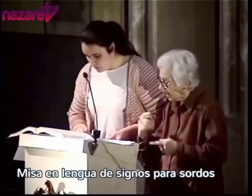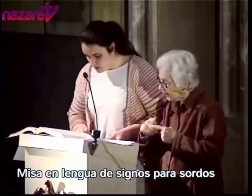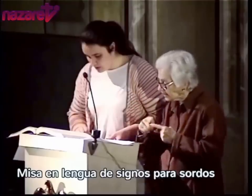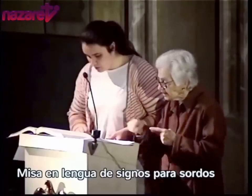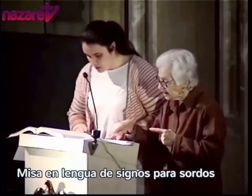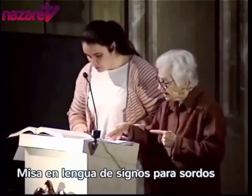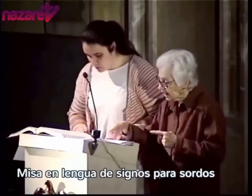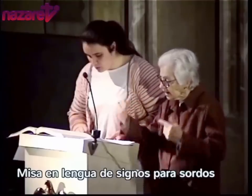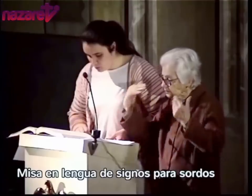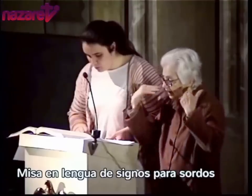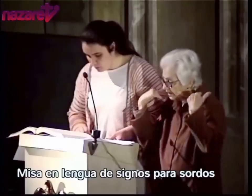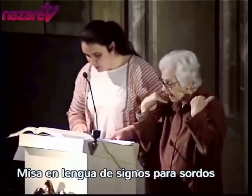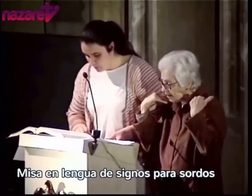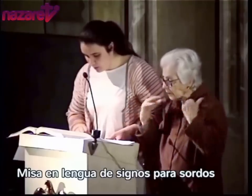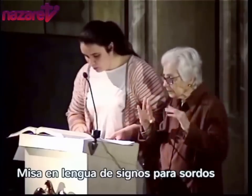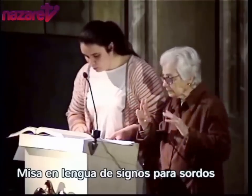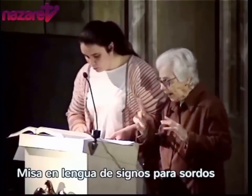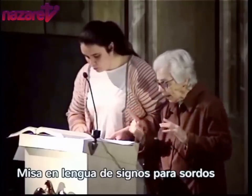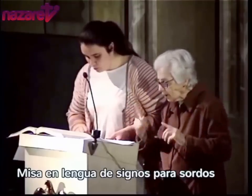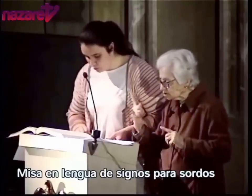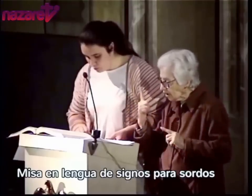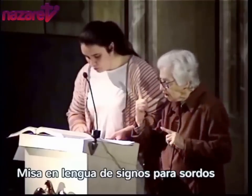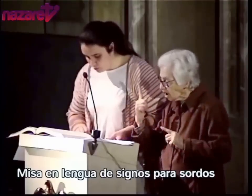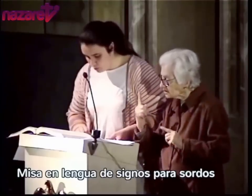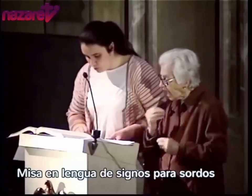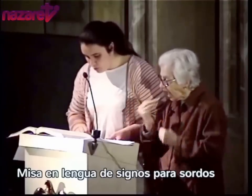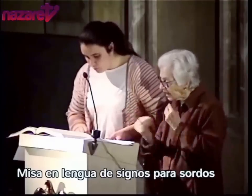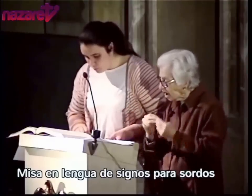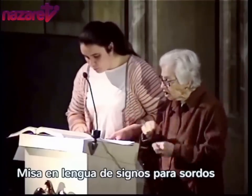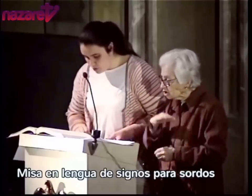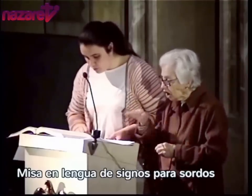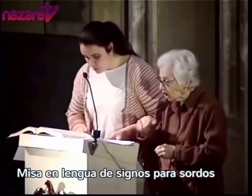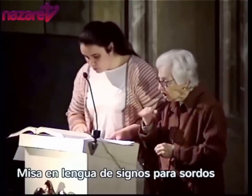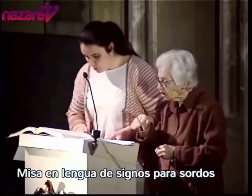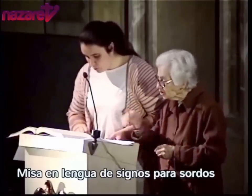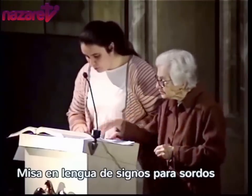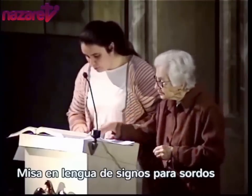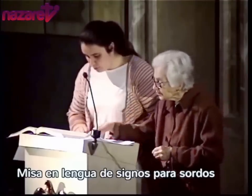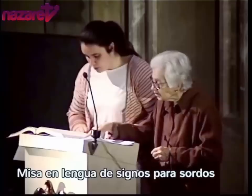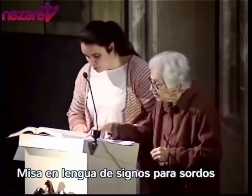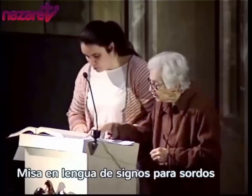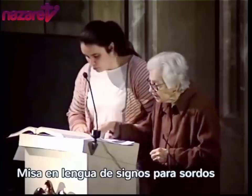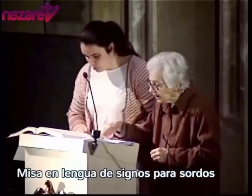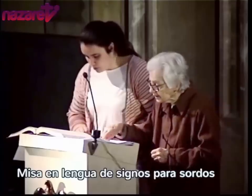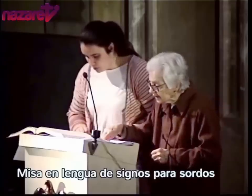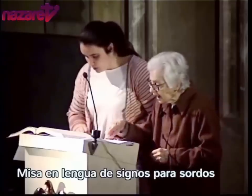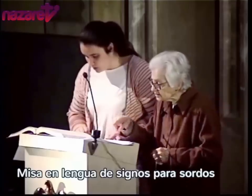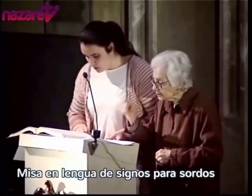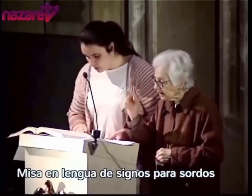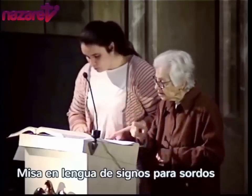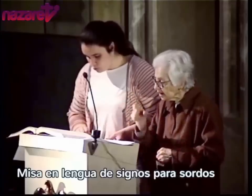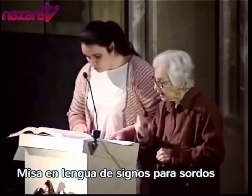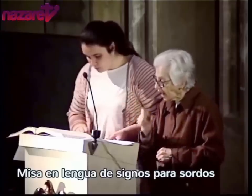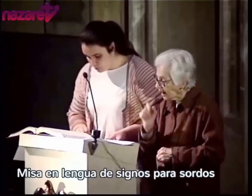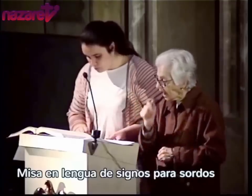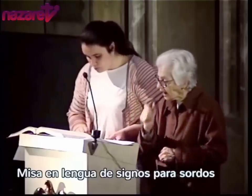la manifestación del Espíritu para el bien común. Pues lo mismo que el cuerpo es uno y